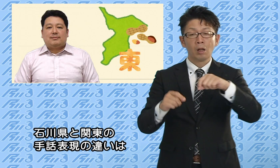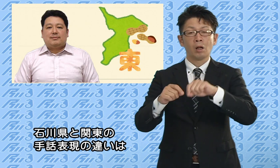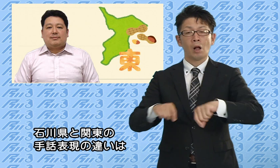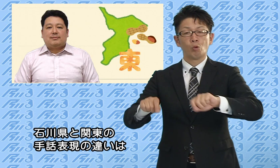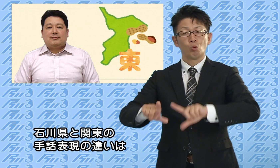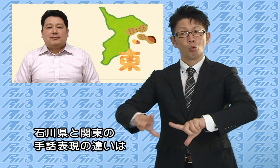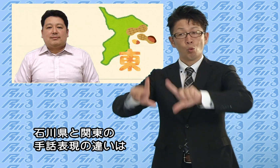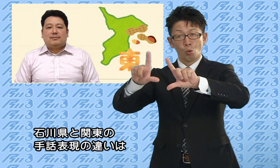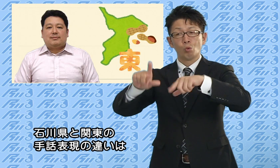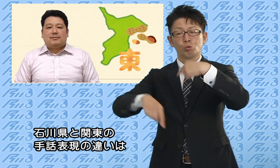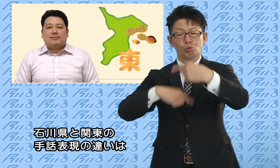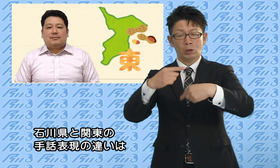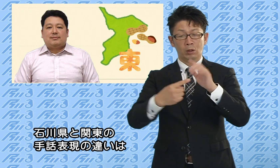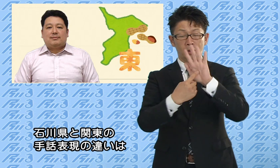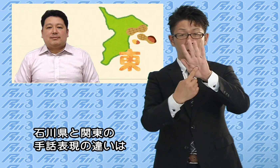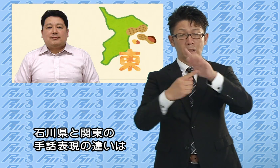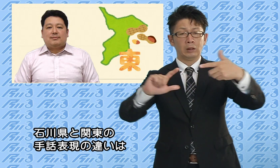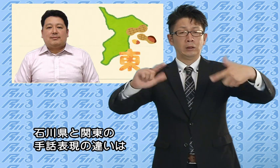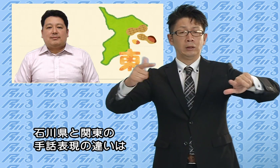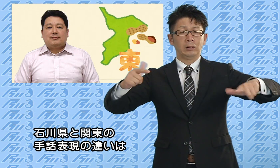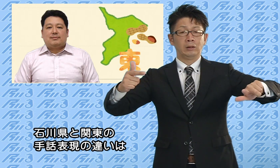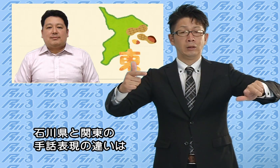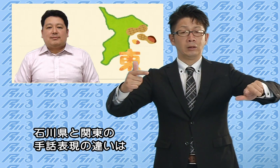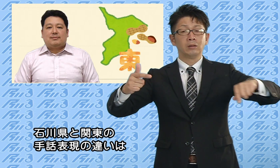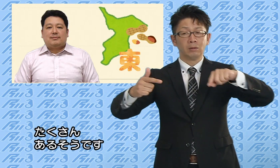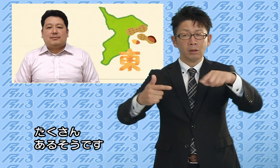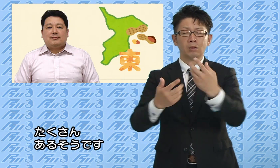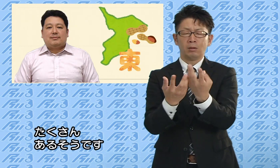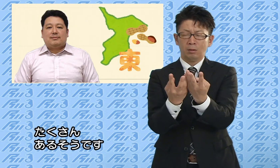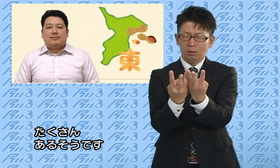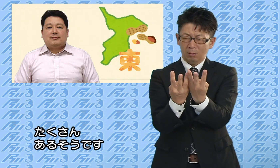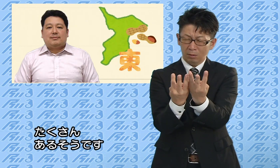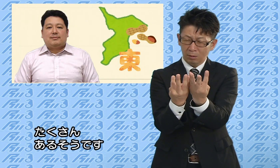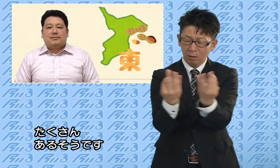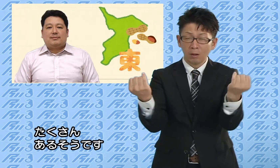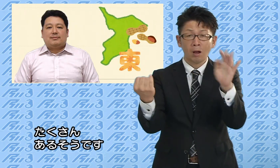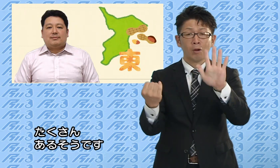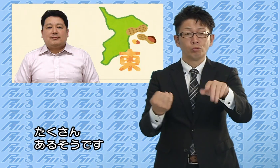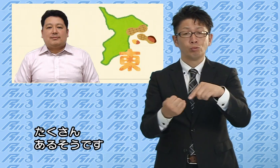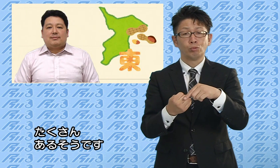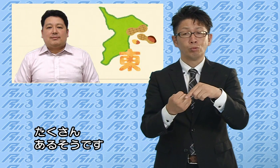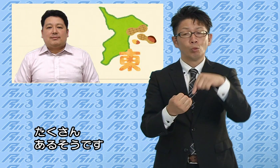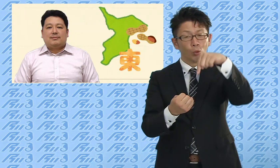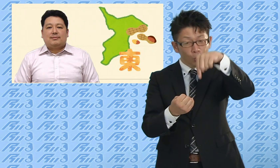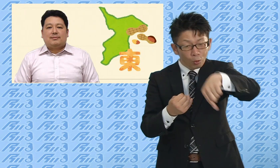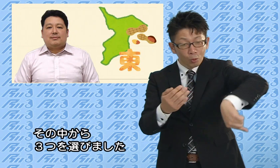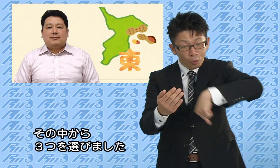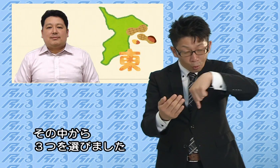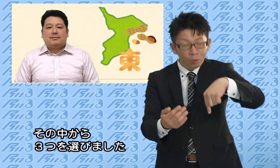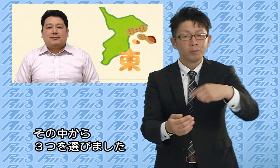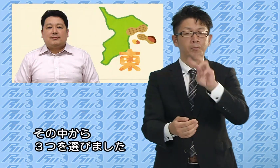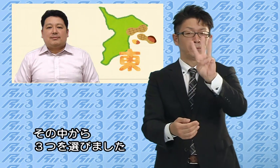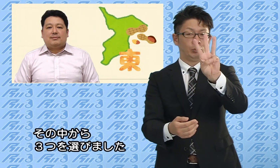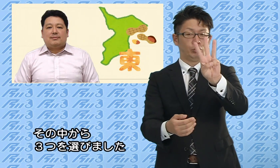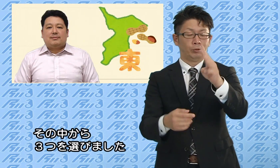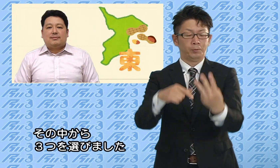石川県と関東の手話表現の違いはたくさんあるそうです